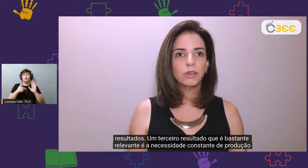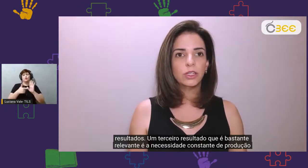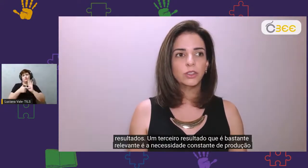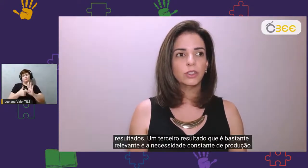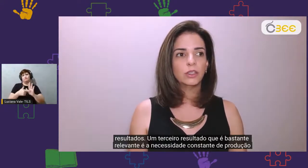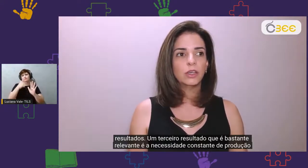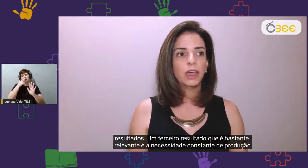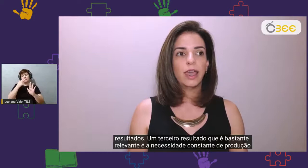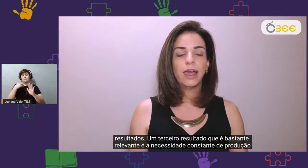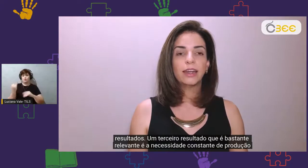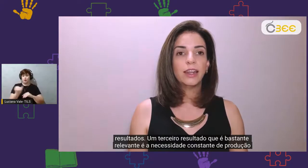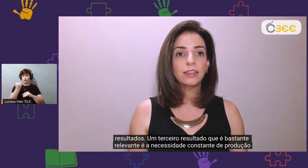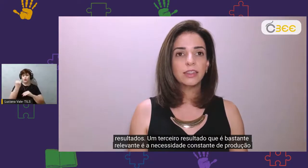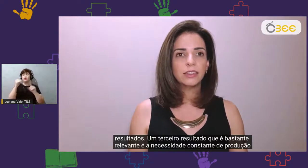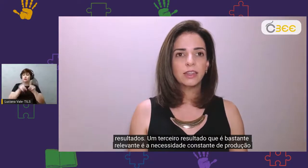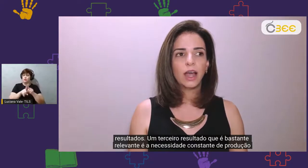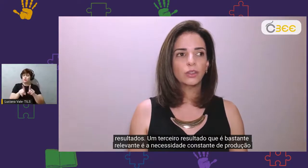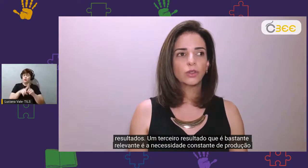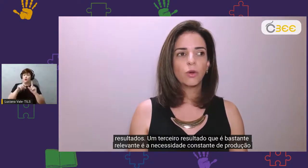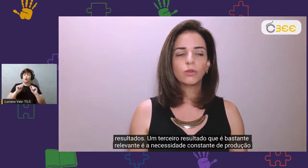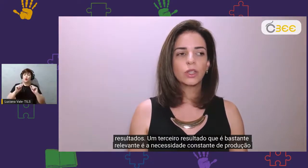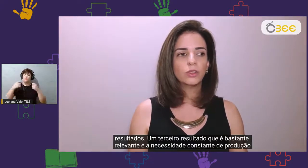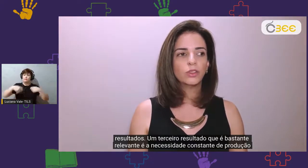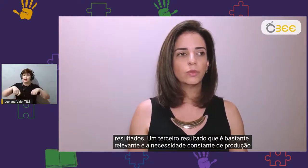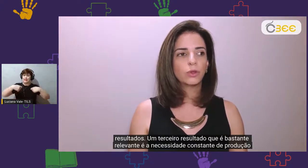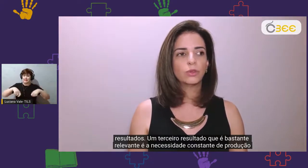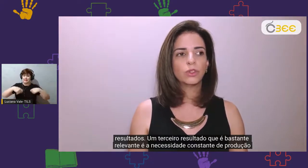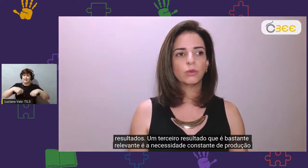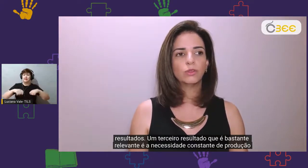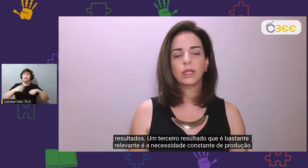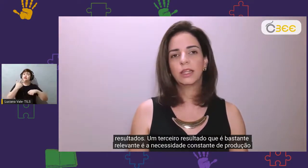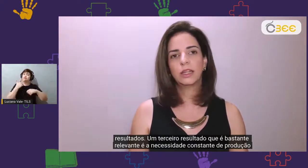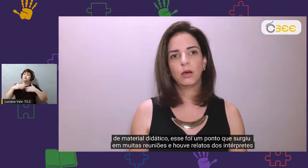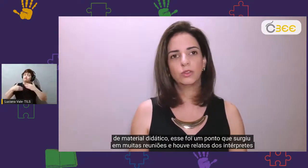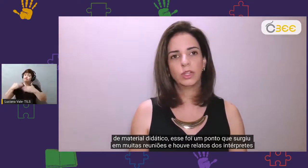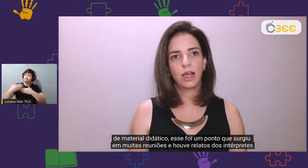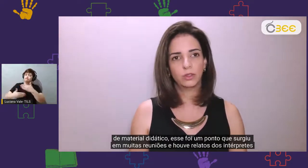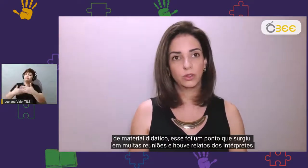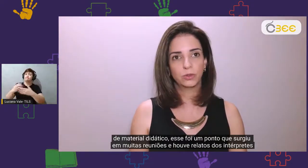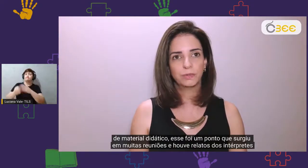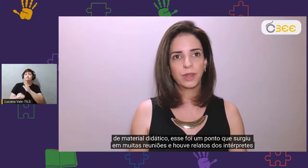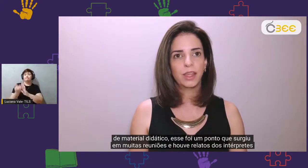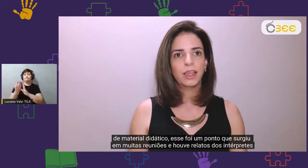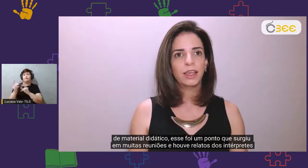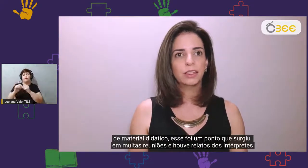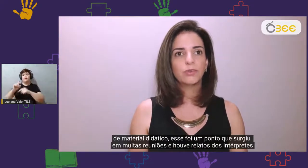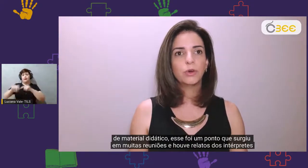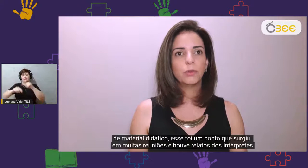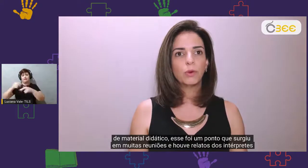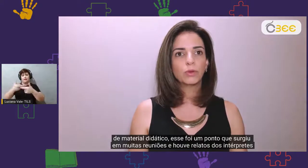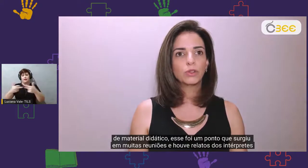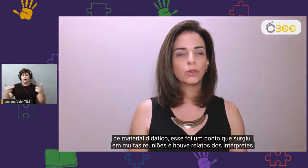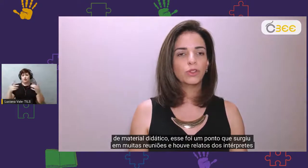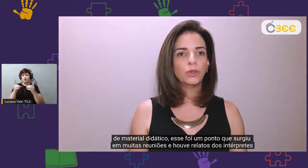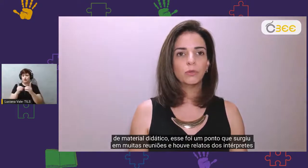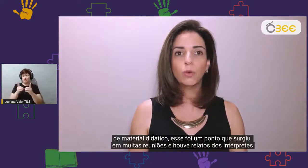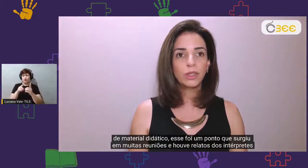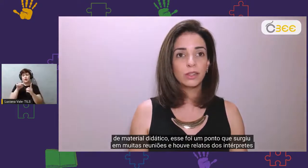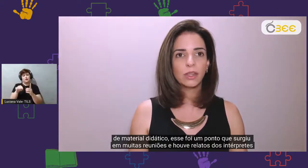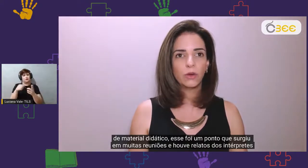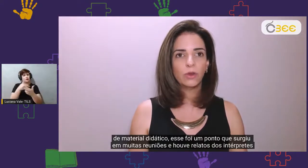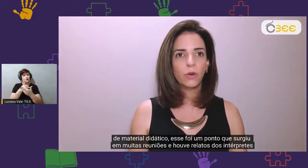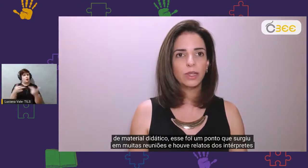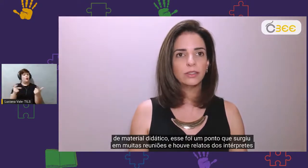bastante relevante é a necessidade constante de produção de material didático. Esse foi um ponto que surgiu